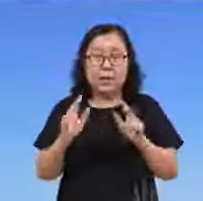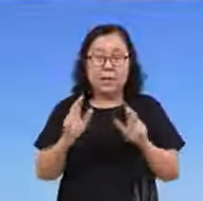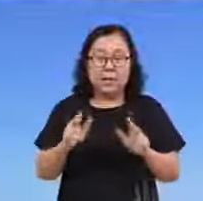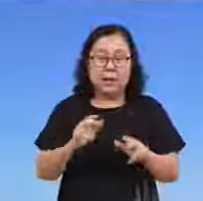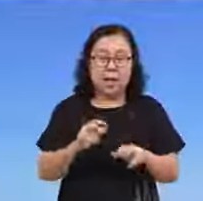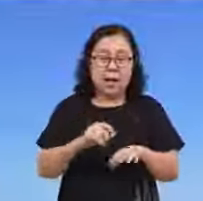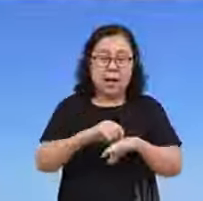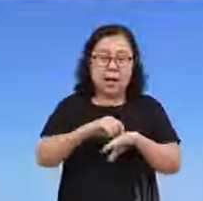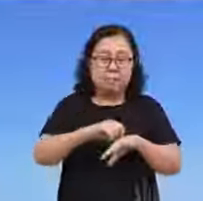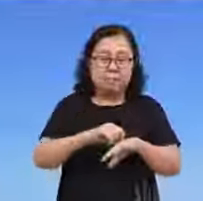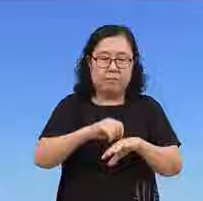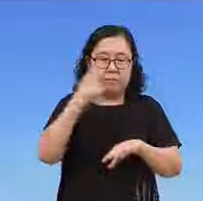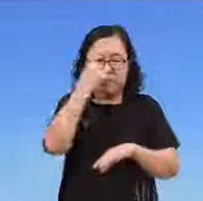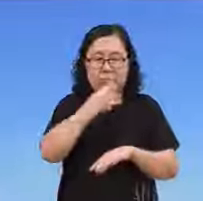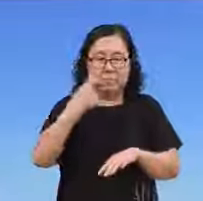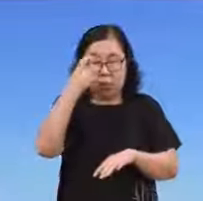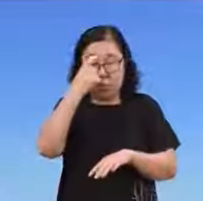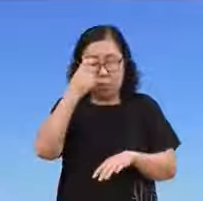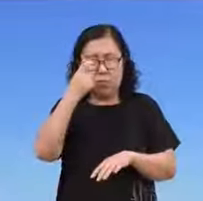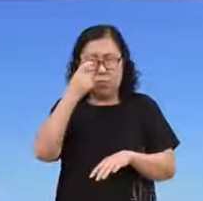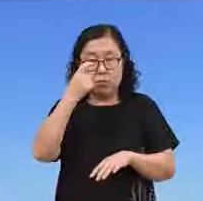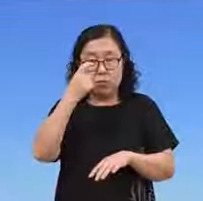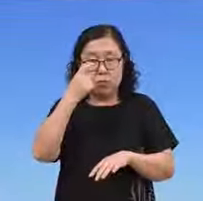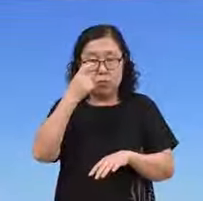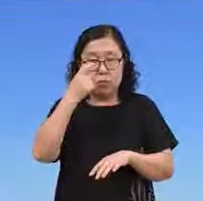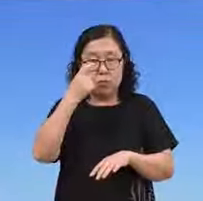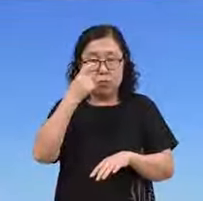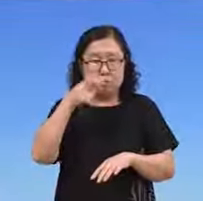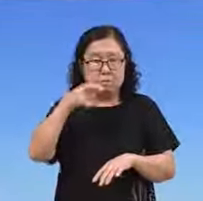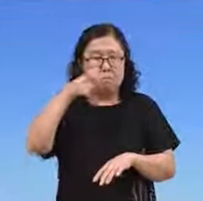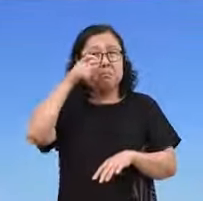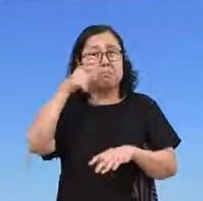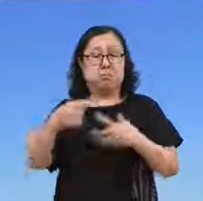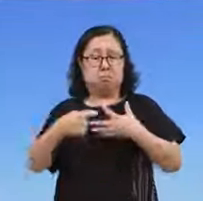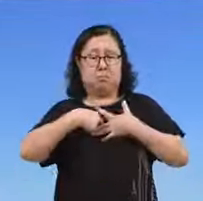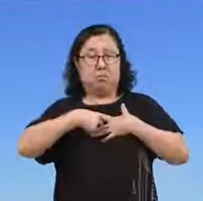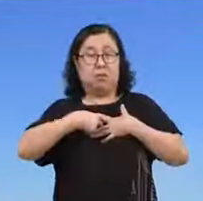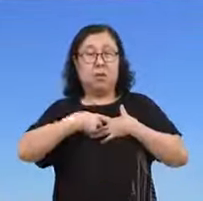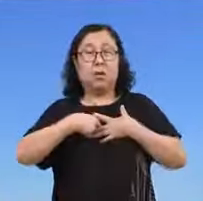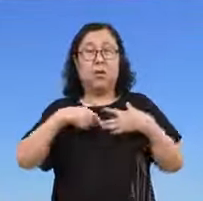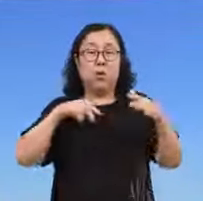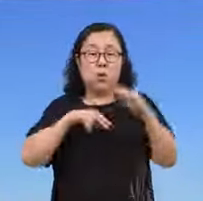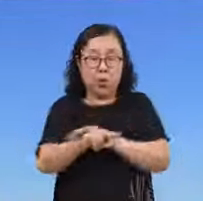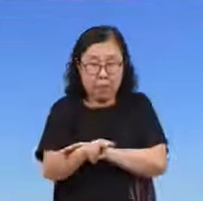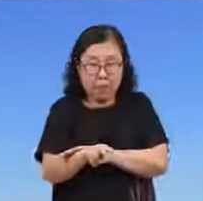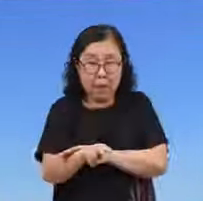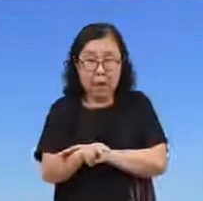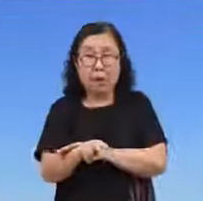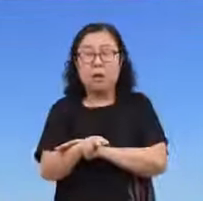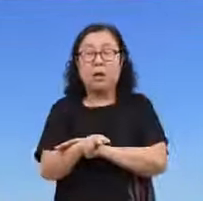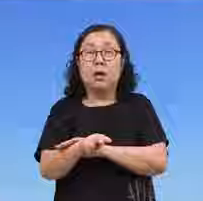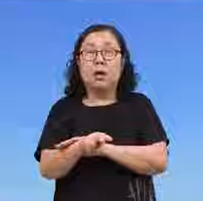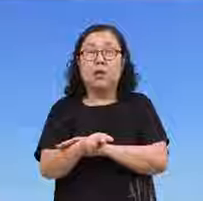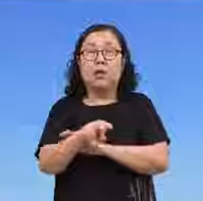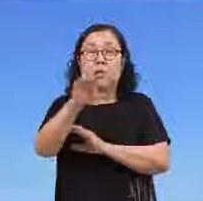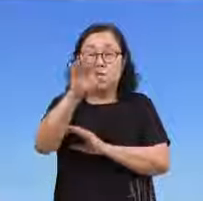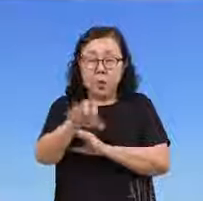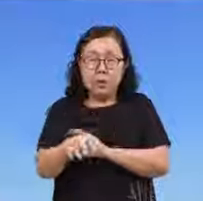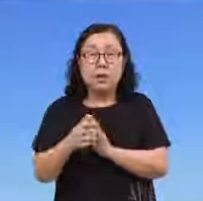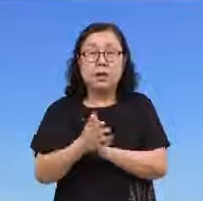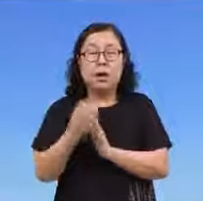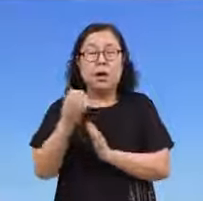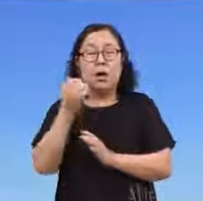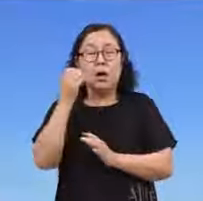지금 민낯이 다 드러나, 그래서 야반 도주하듯이 그렇게 도망치던 과정에서 광야에서 돌을